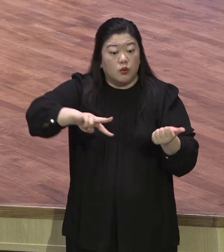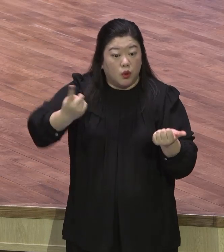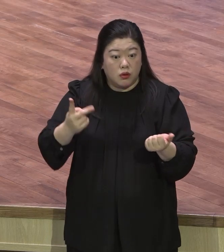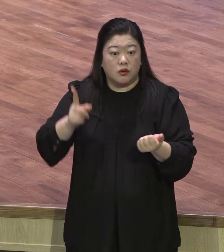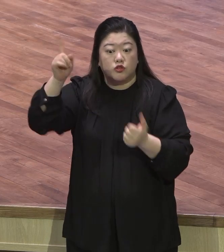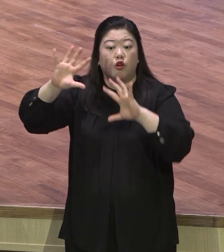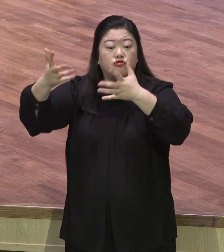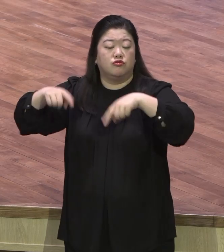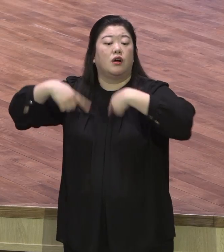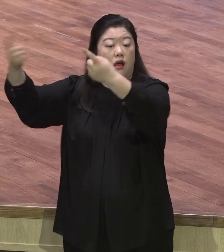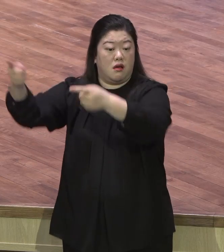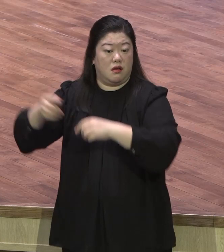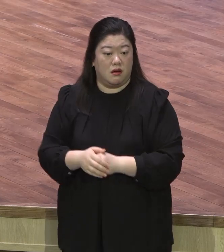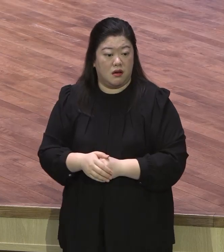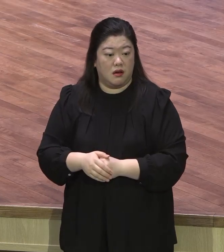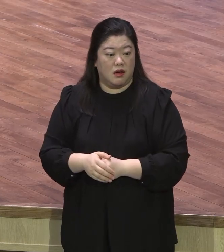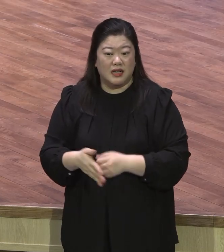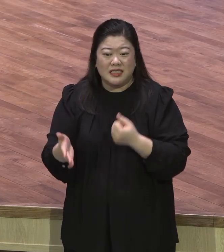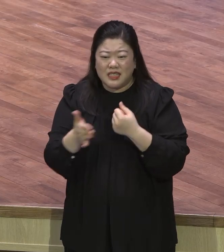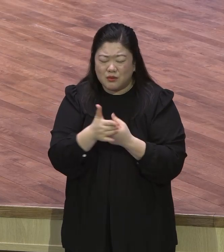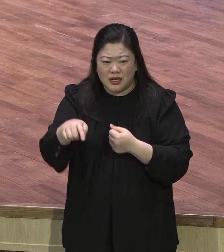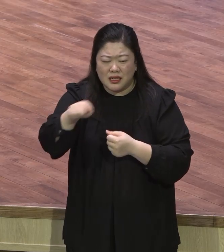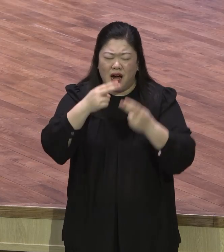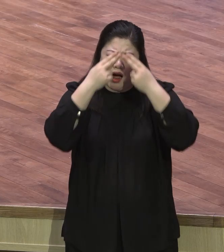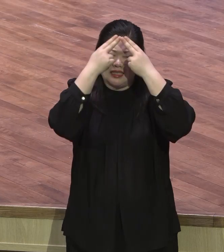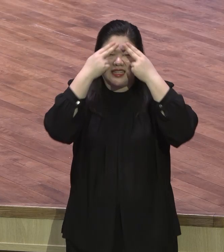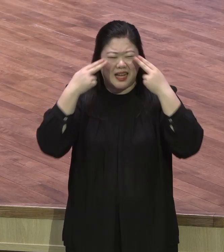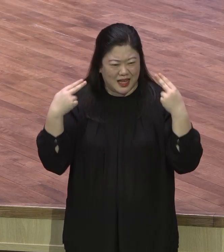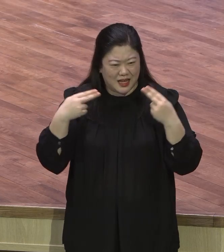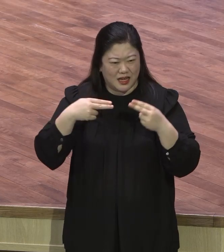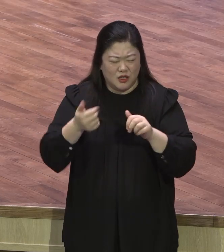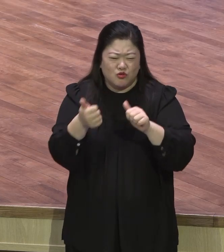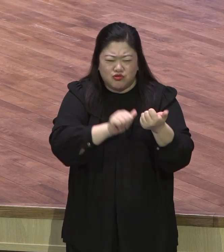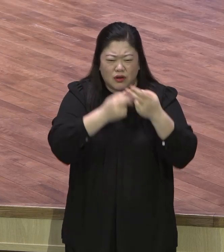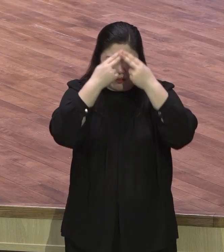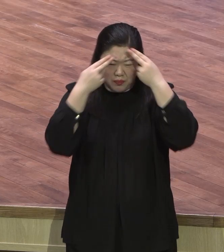장례식을 뭐라고 그래요? 천국 환송식이라고 그래요. 천국 가셨습니다.